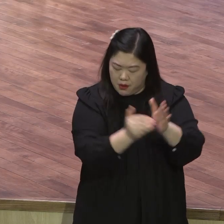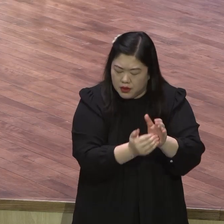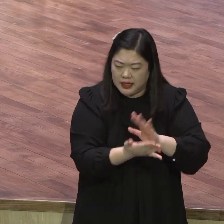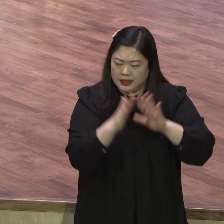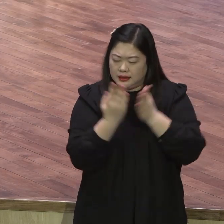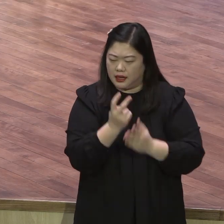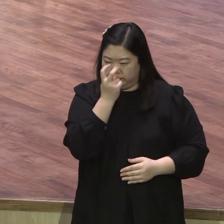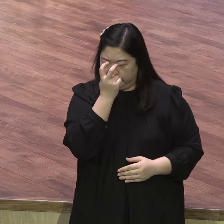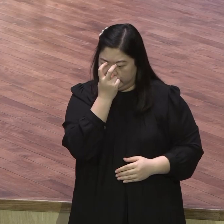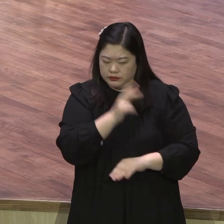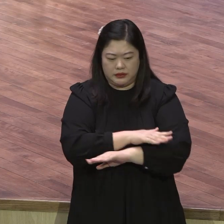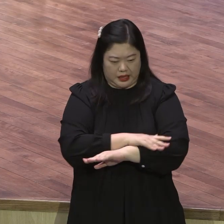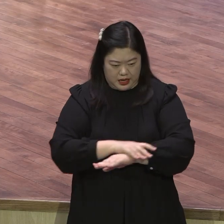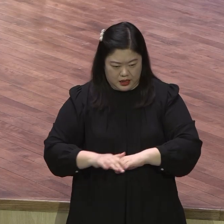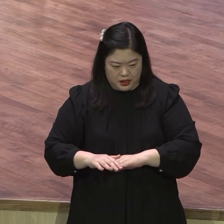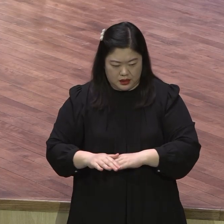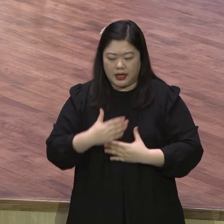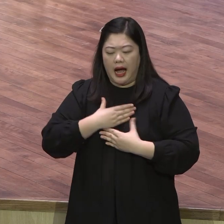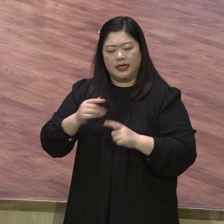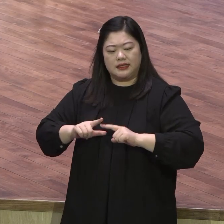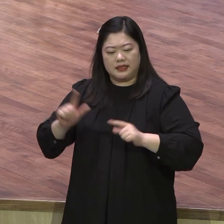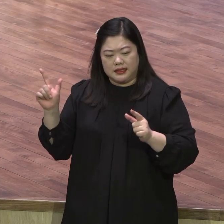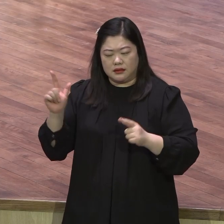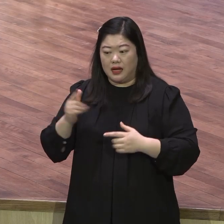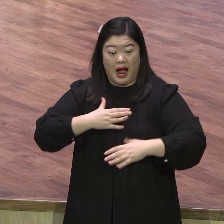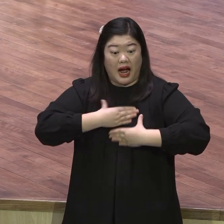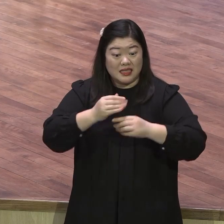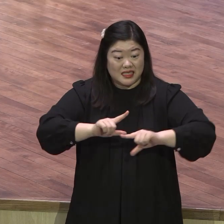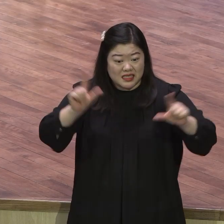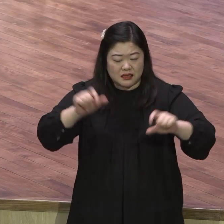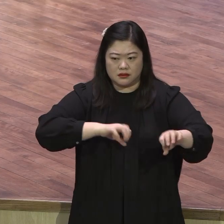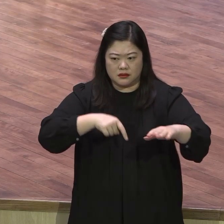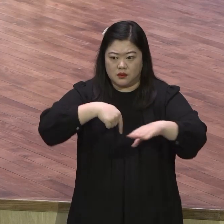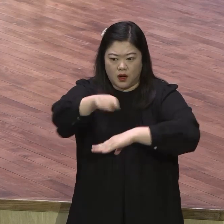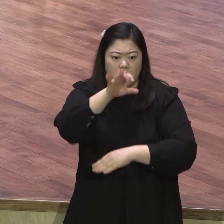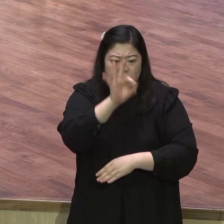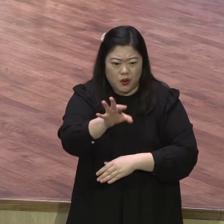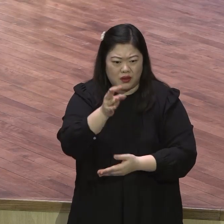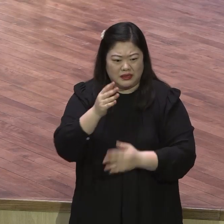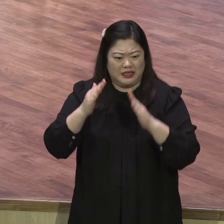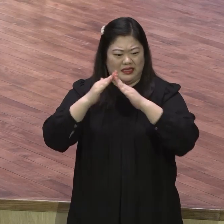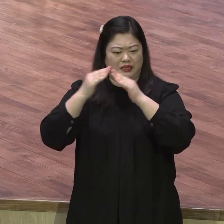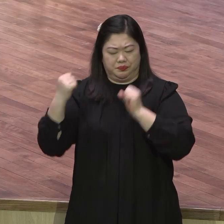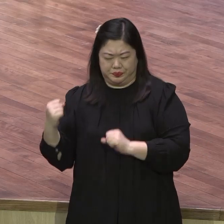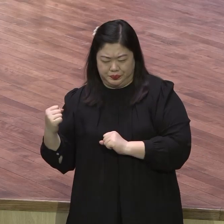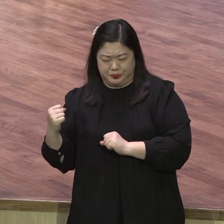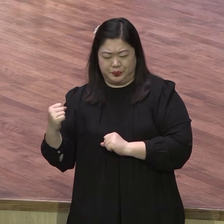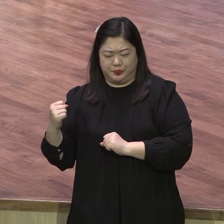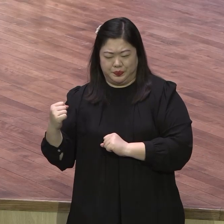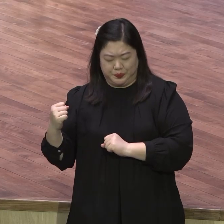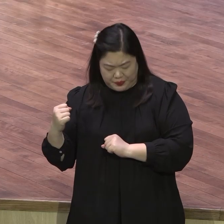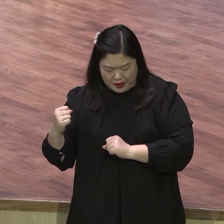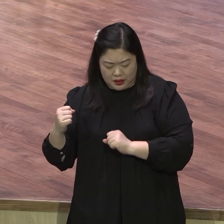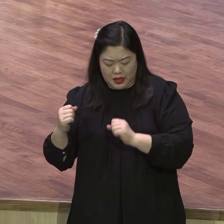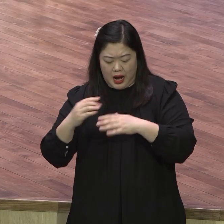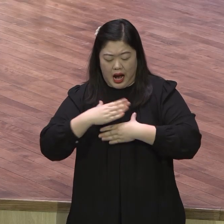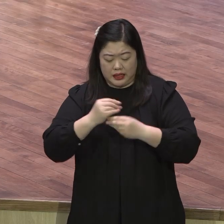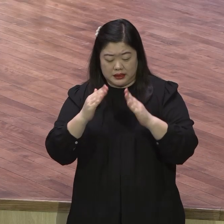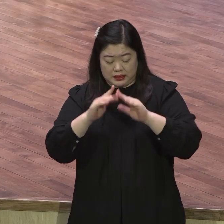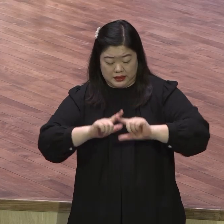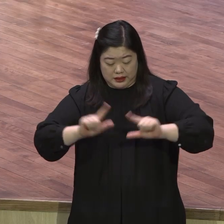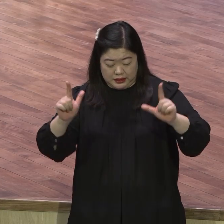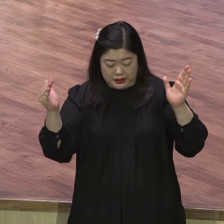그리고 안식일이 지나자마자 안식일은 못 움직이니까 안식일이 지나자마자 예수님의 무덤을 찾아간 겁니다.